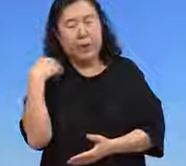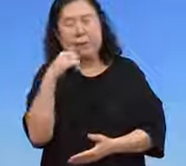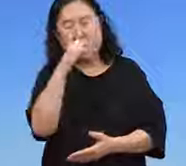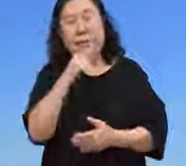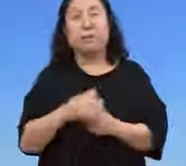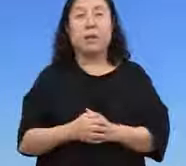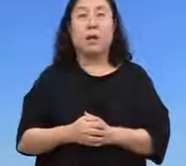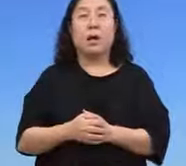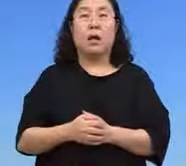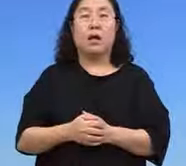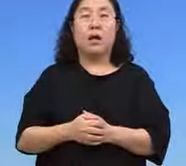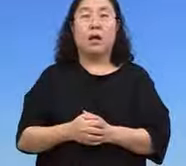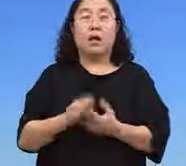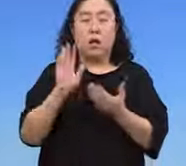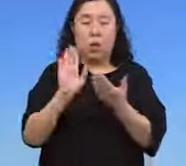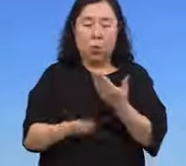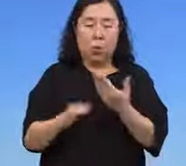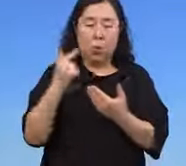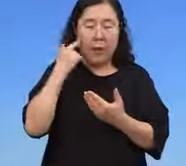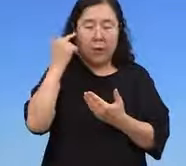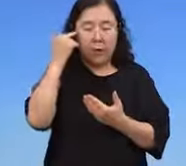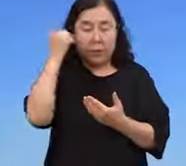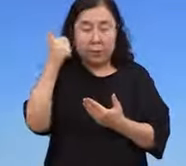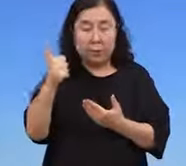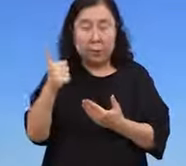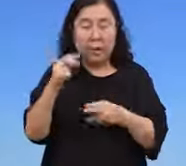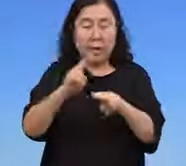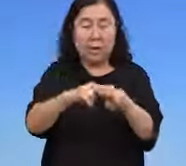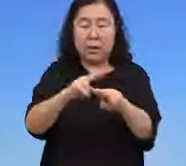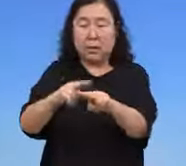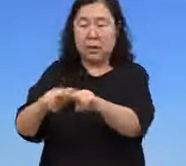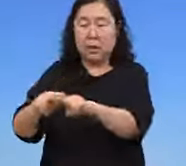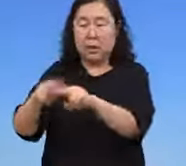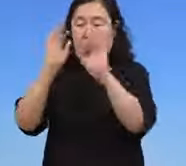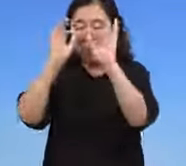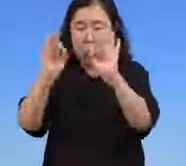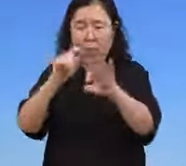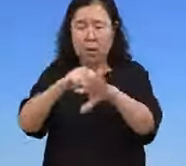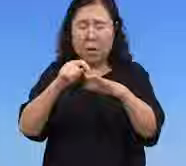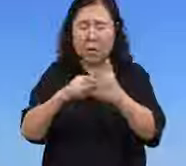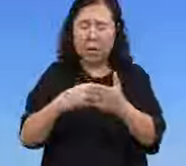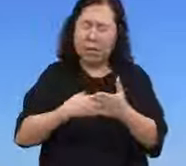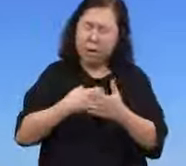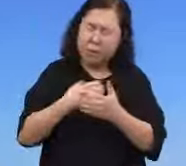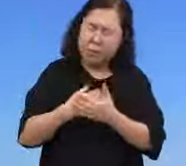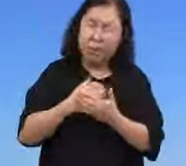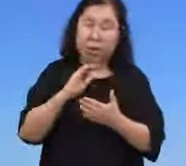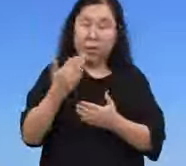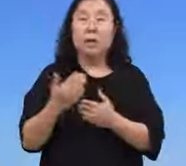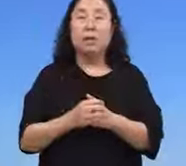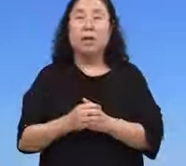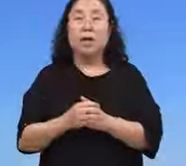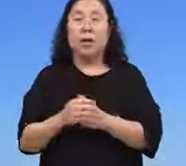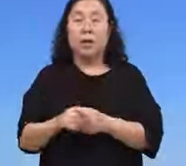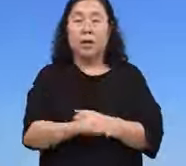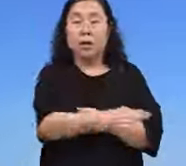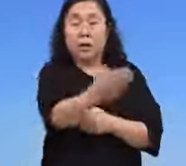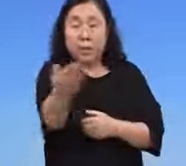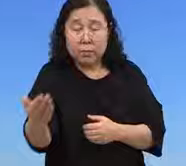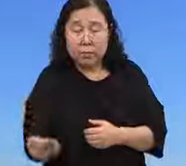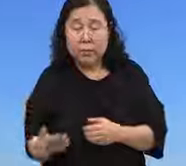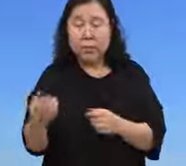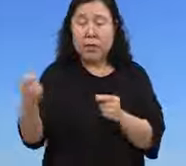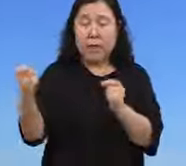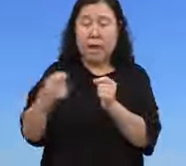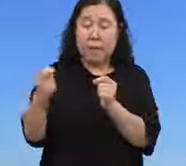후배 목사님들 몇 명 앉아 있는데 마음이 울컥하더라고요. 그래서 제가 정말 당신들 앞에 무릎을